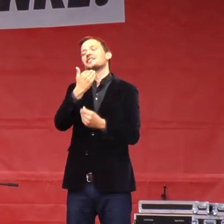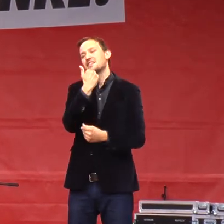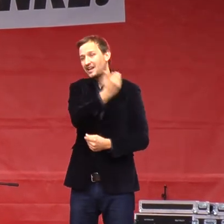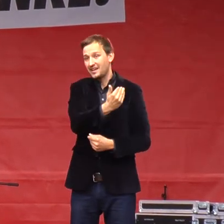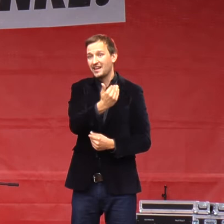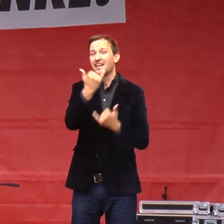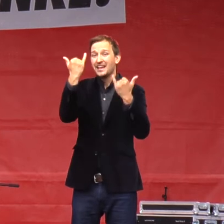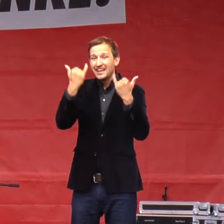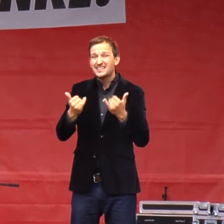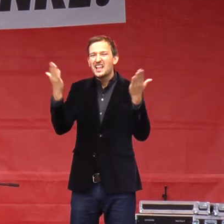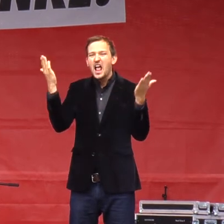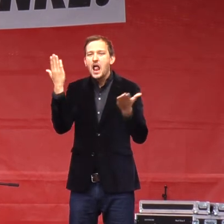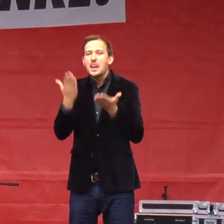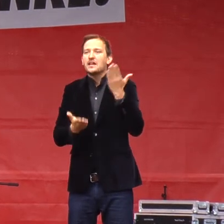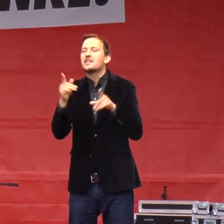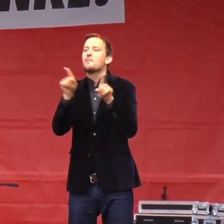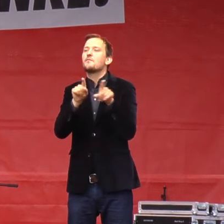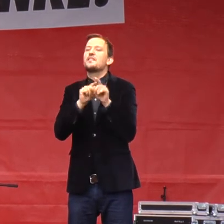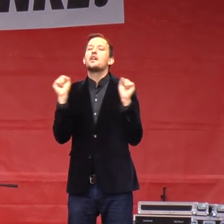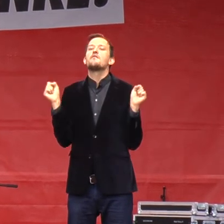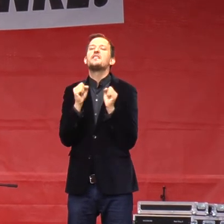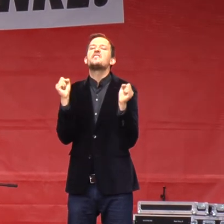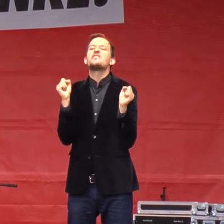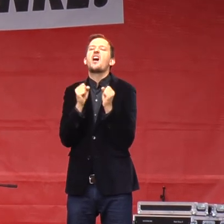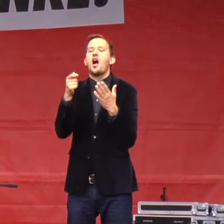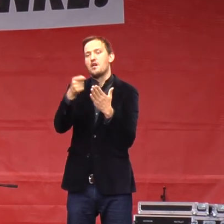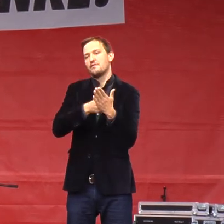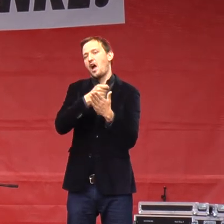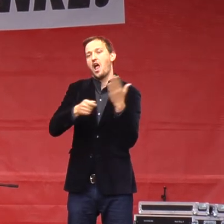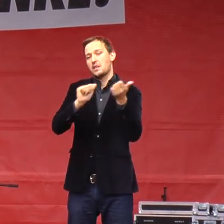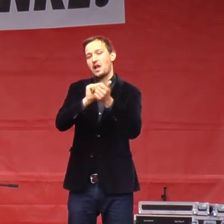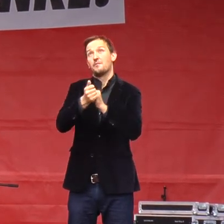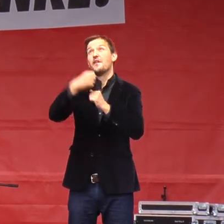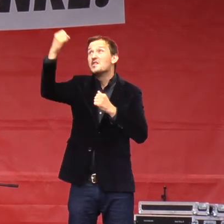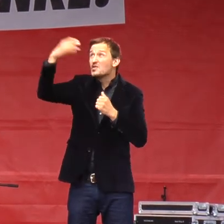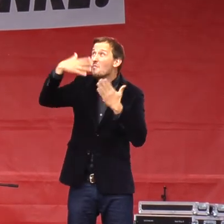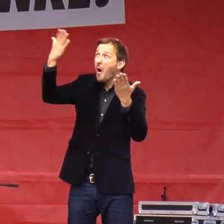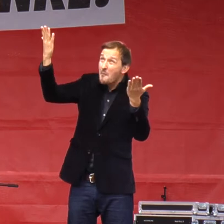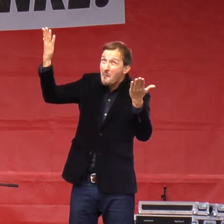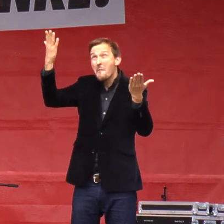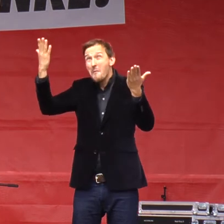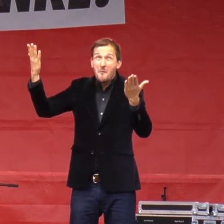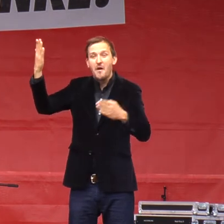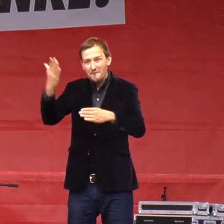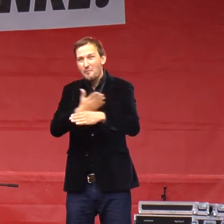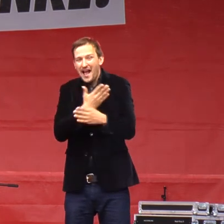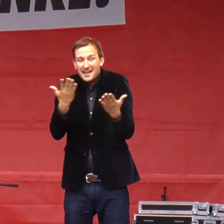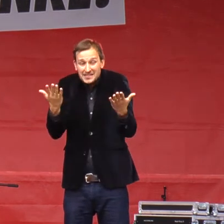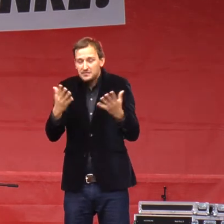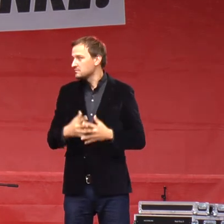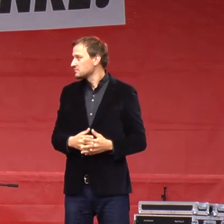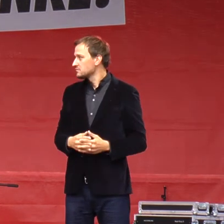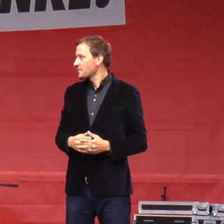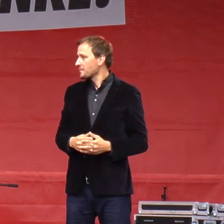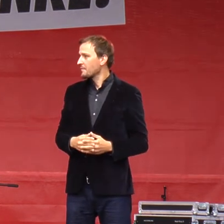ein bisschen beim Winterwahlkampf angekommen. Ja? Also der Sommer scheint vorbei zu sein. Was gerade